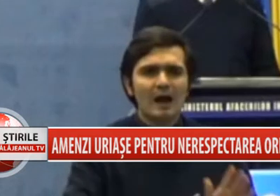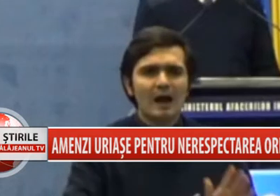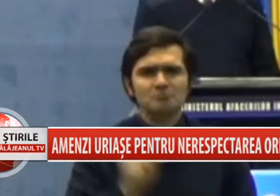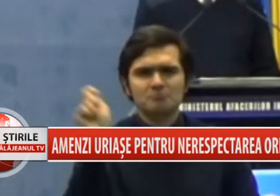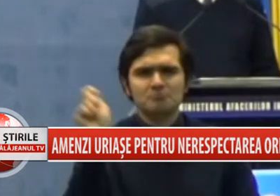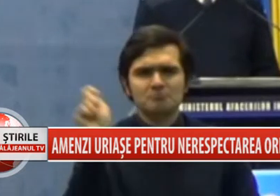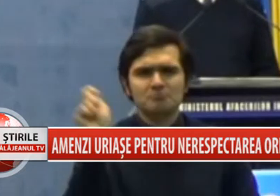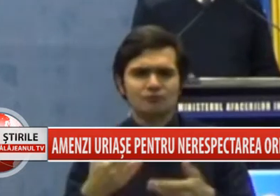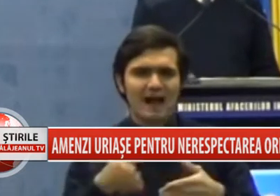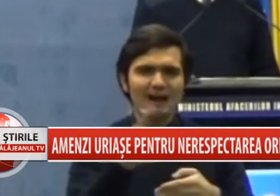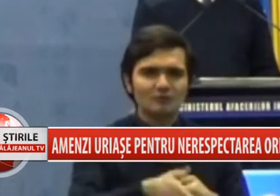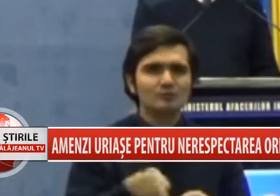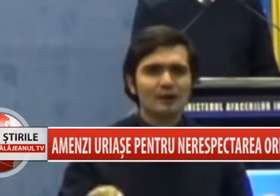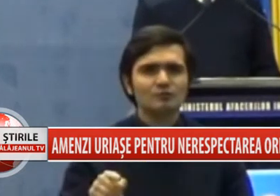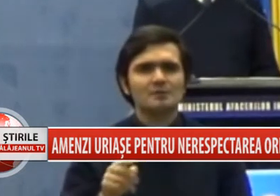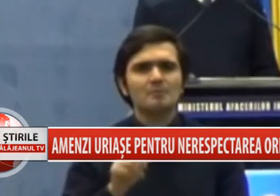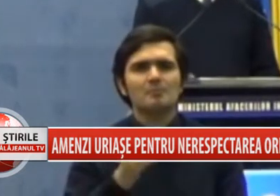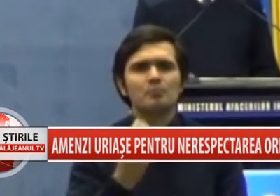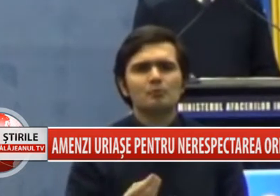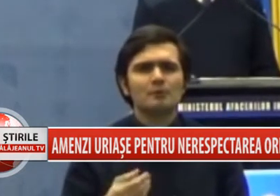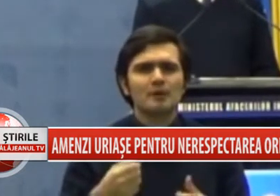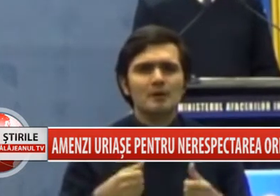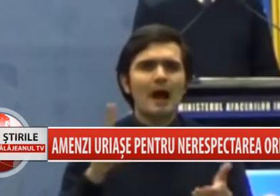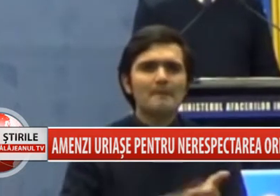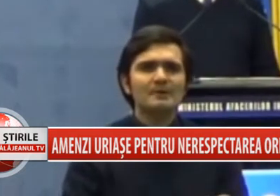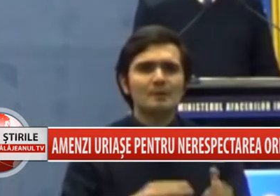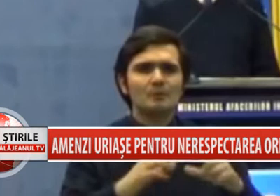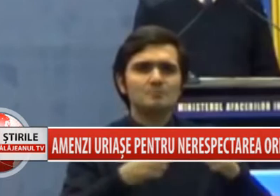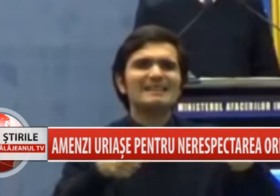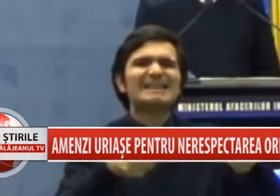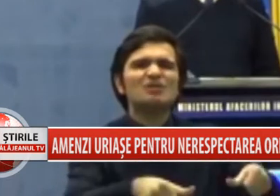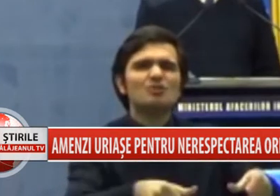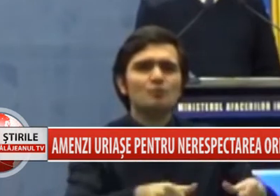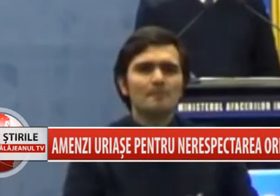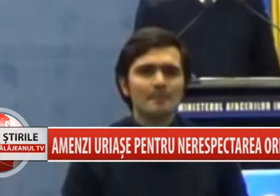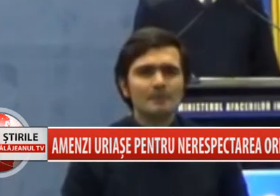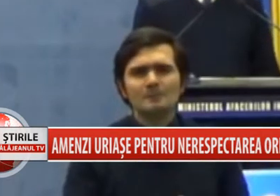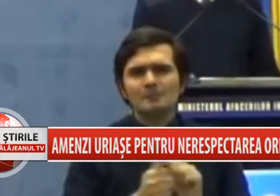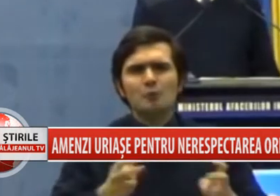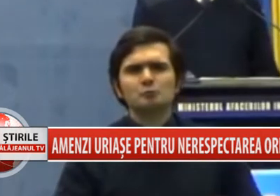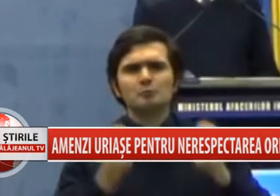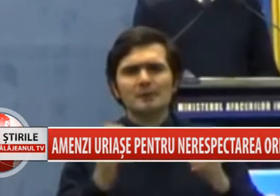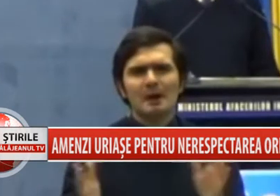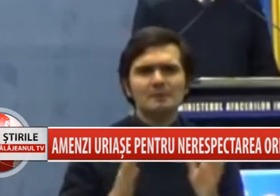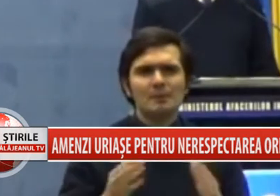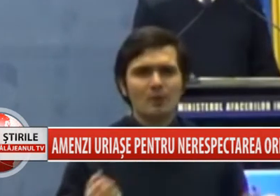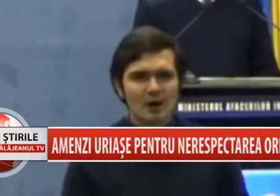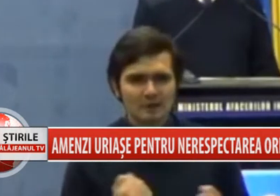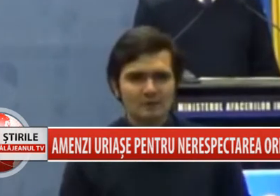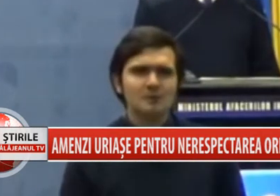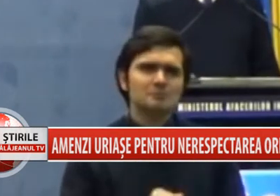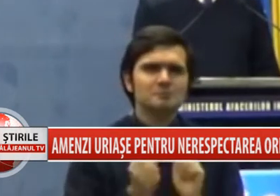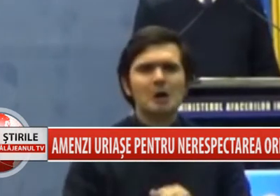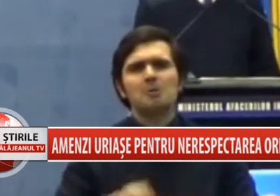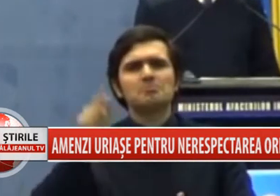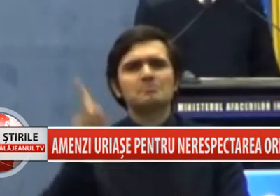la respectivele bunuri prin aplicarea sigilului de către organele abilitate, suspendarea temporară a activității, desființarea